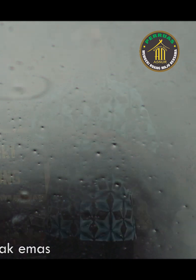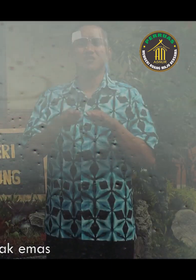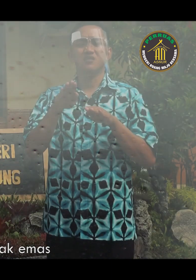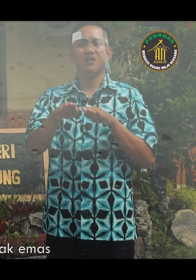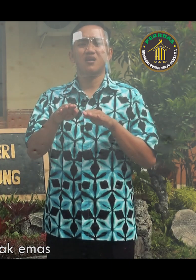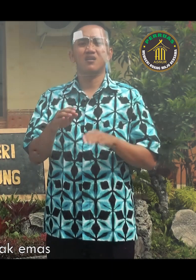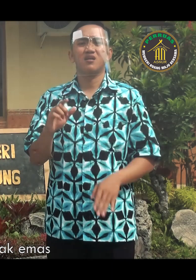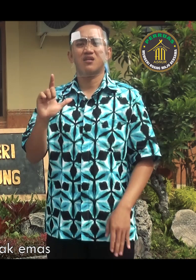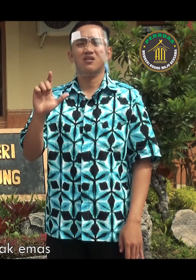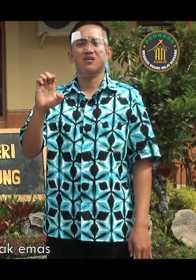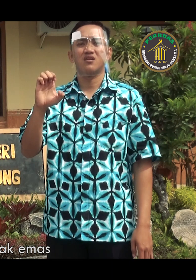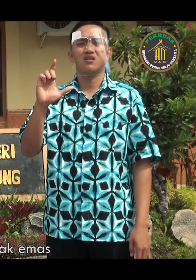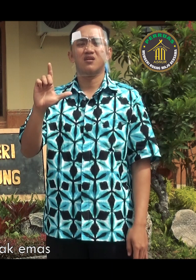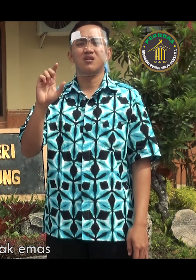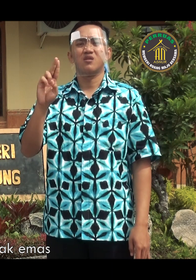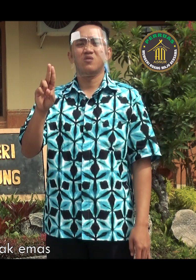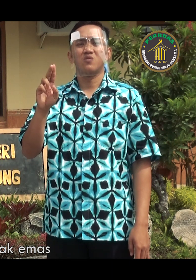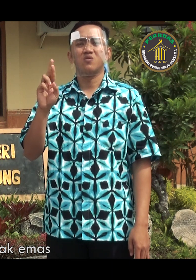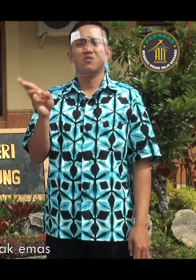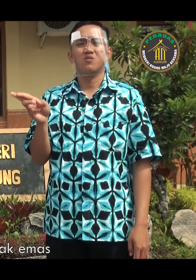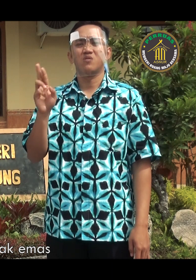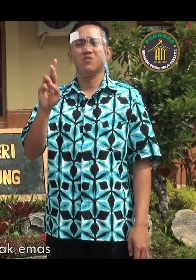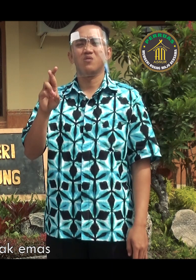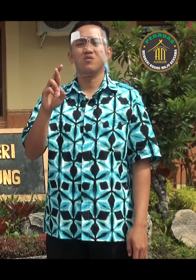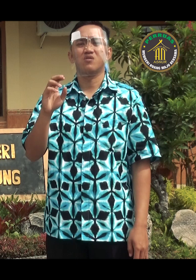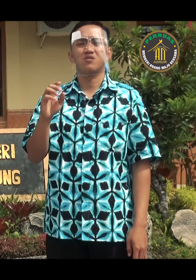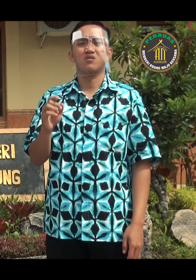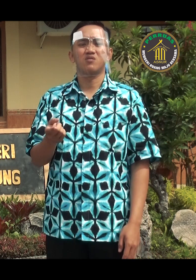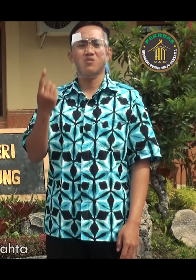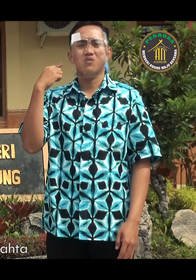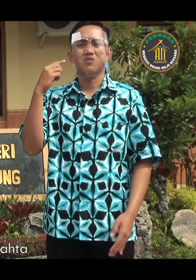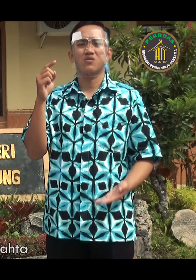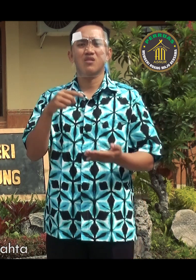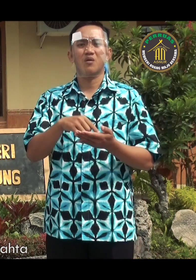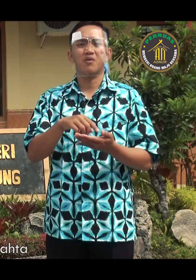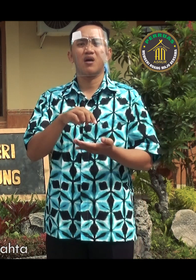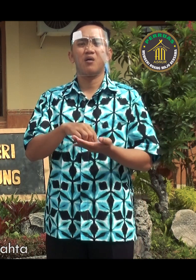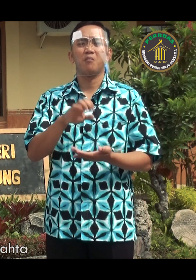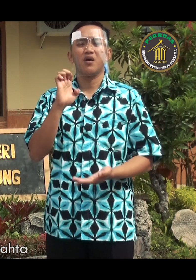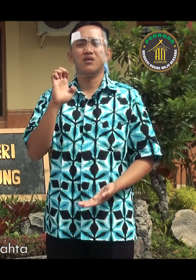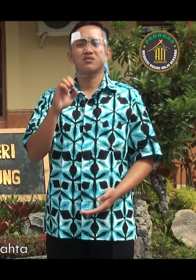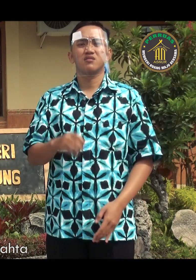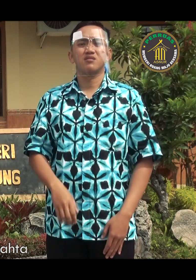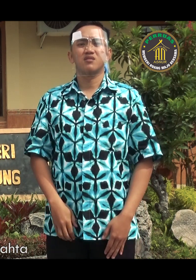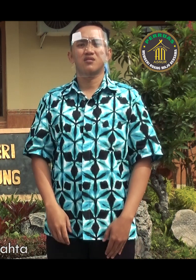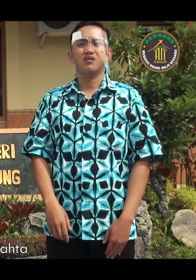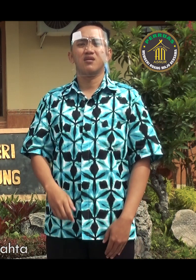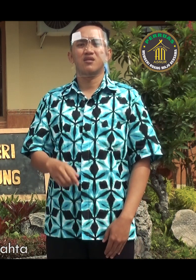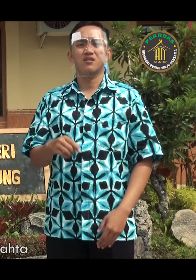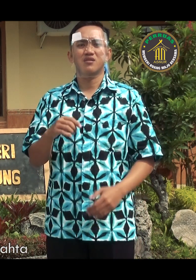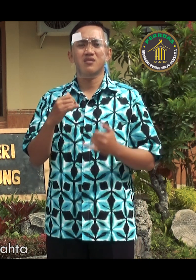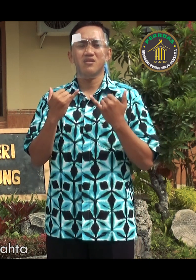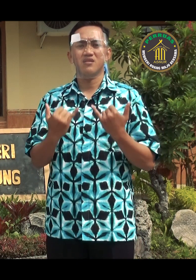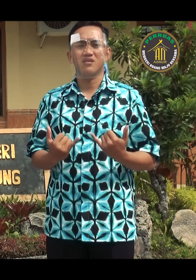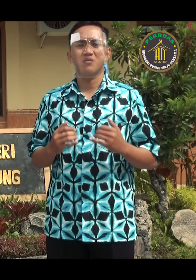jejak leluhur dulu tabak emas, kini bagai cerita